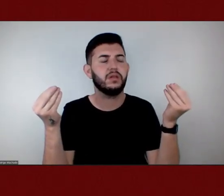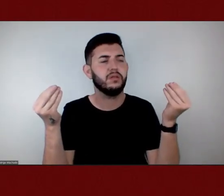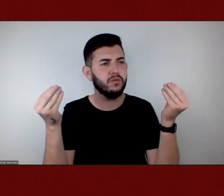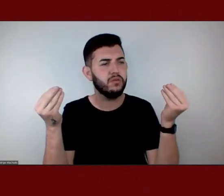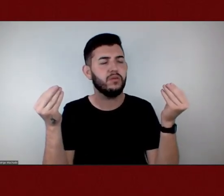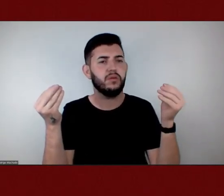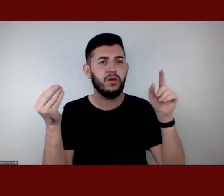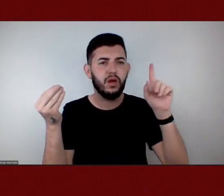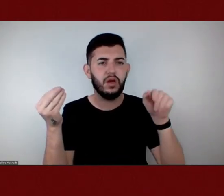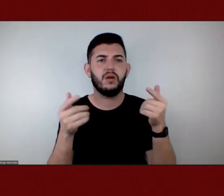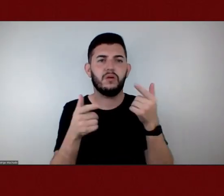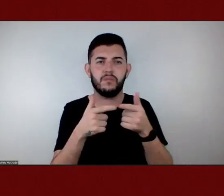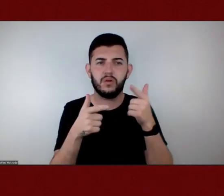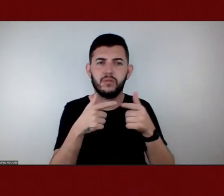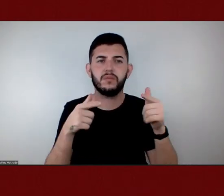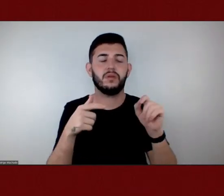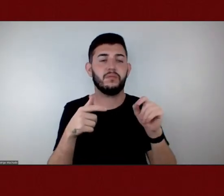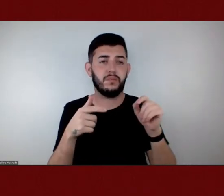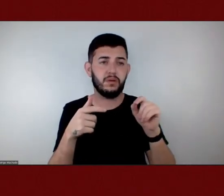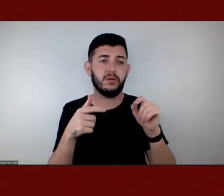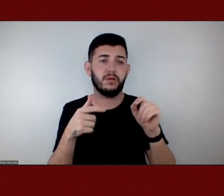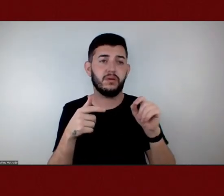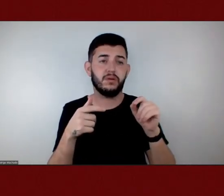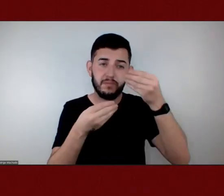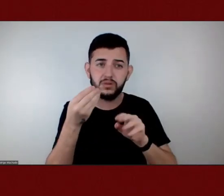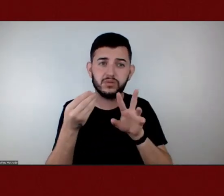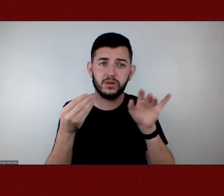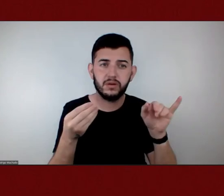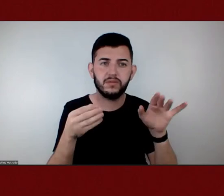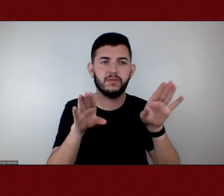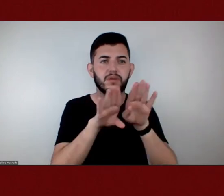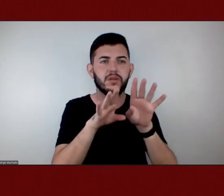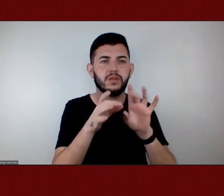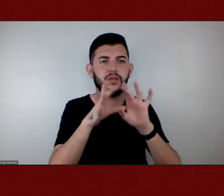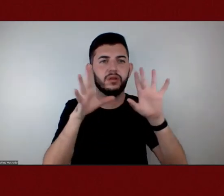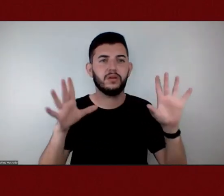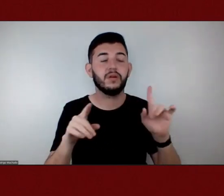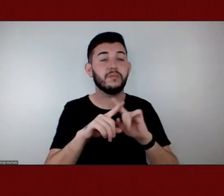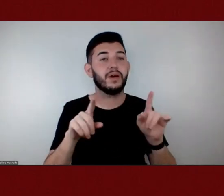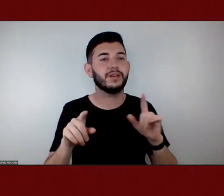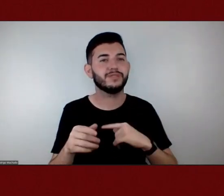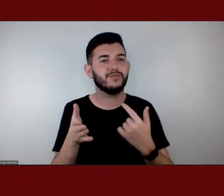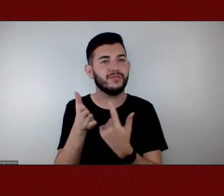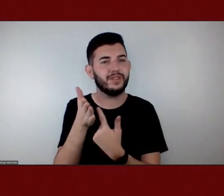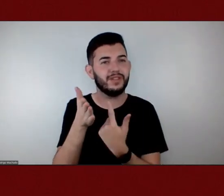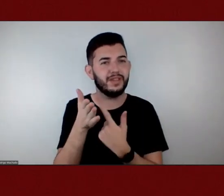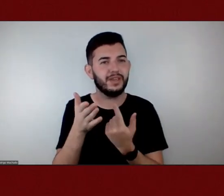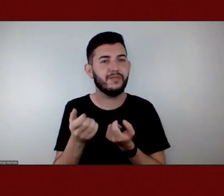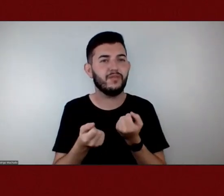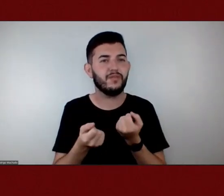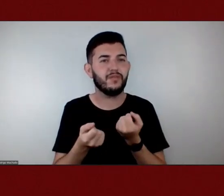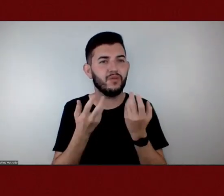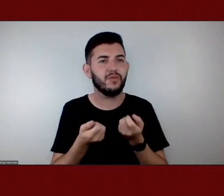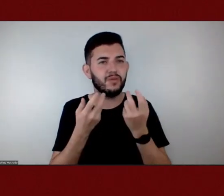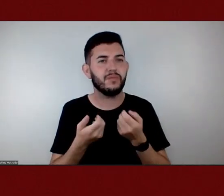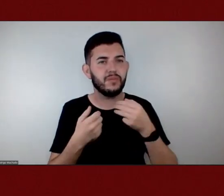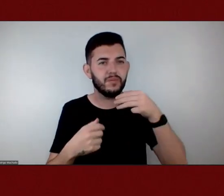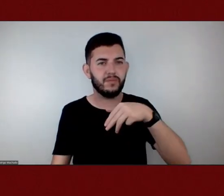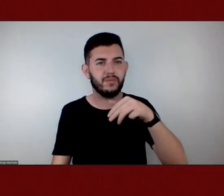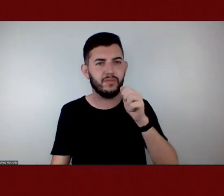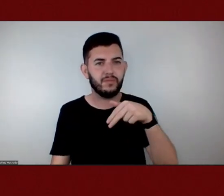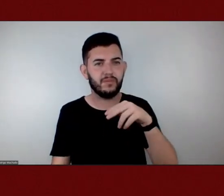democracia. Nunca saberemos o que, como no verso de Manuel Bandeira, poderia ter sido e não foi,